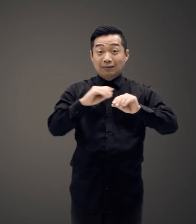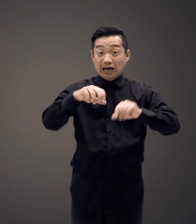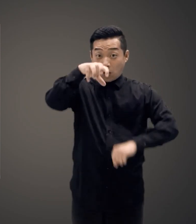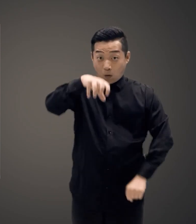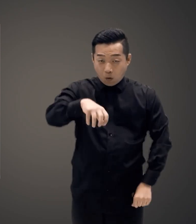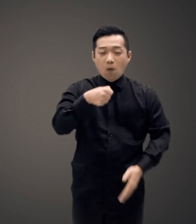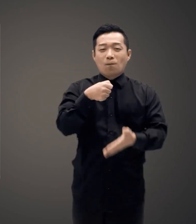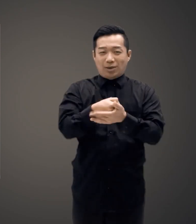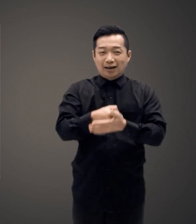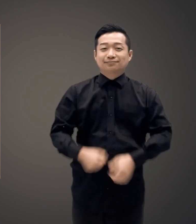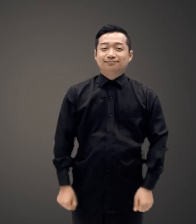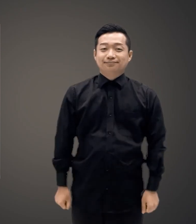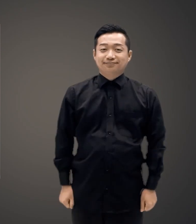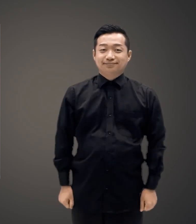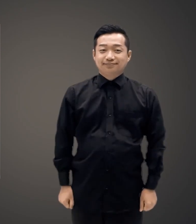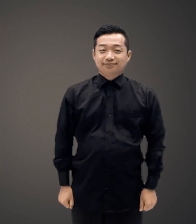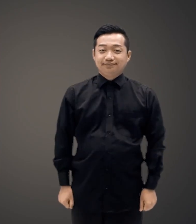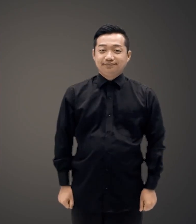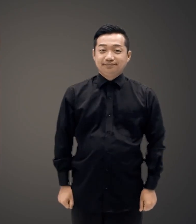그래서 사막입니다.